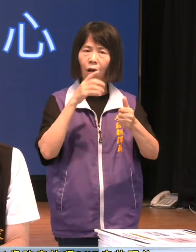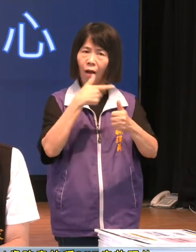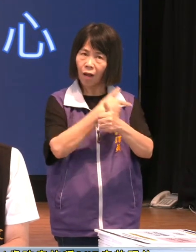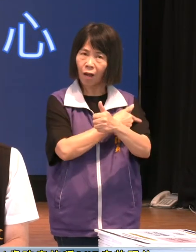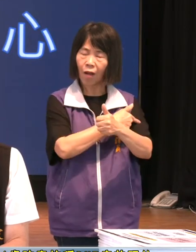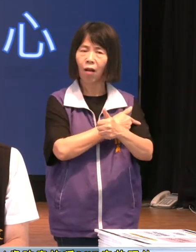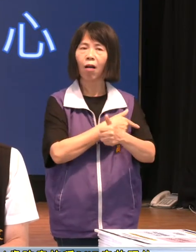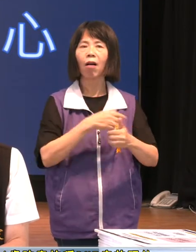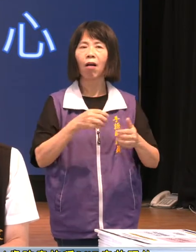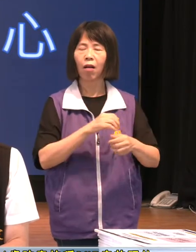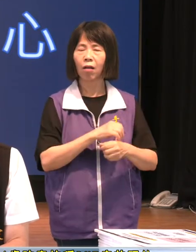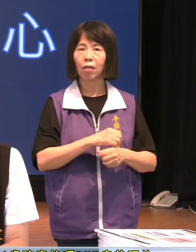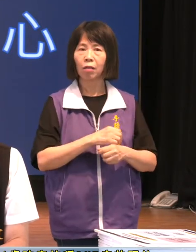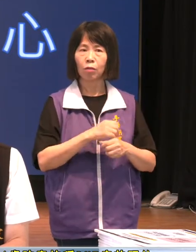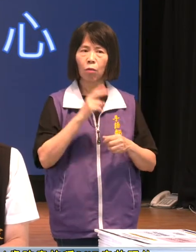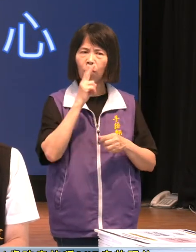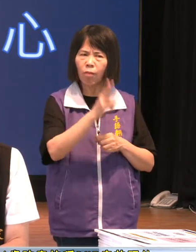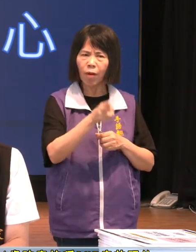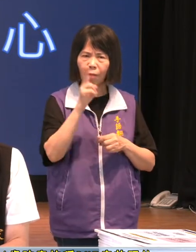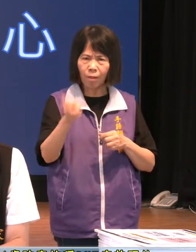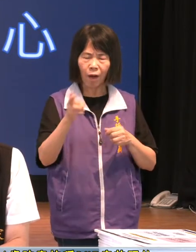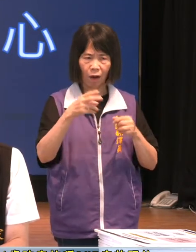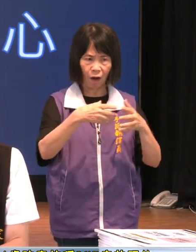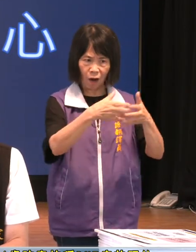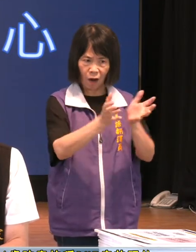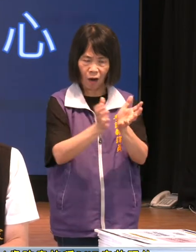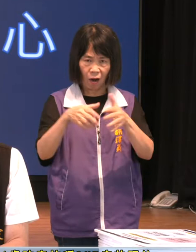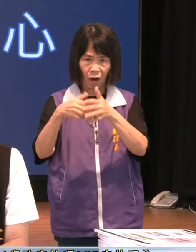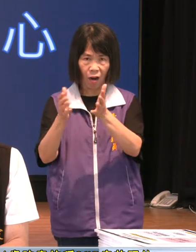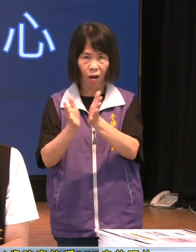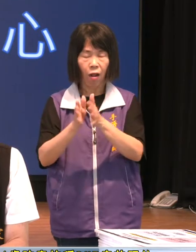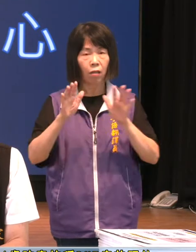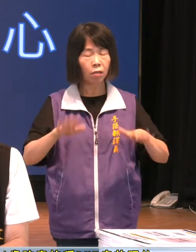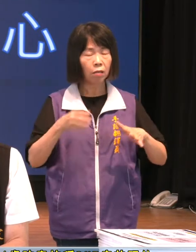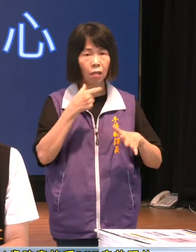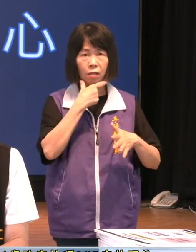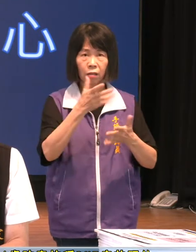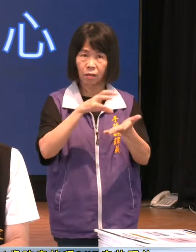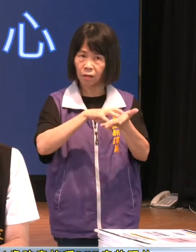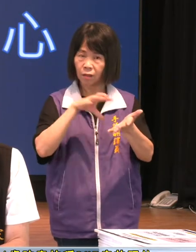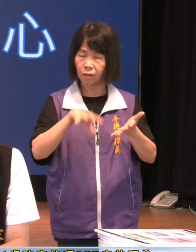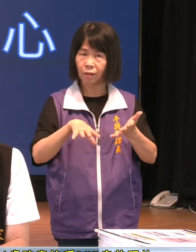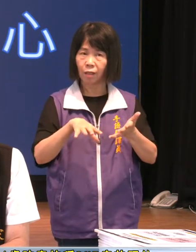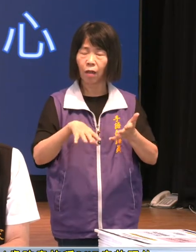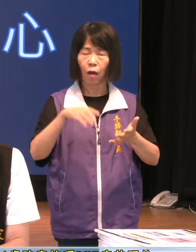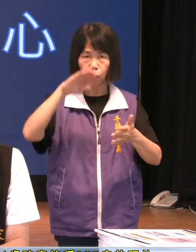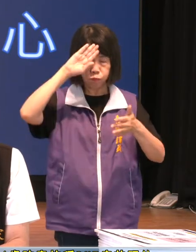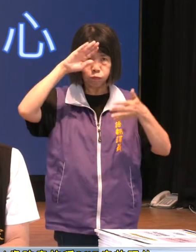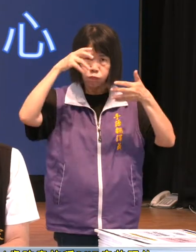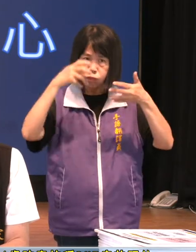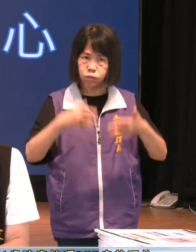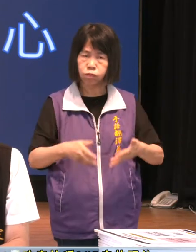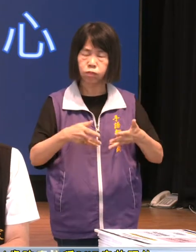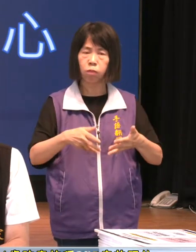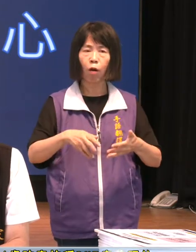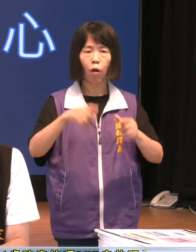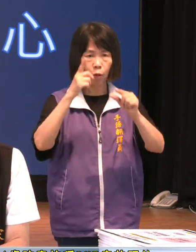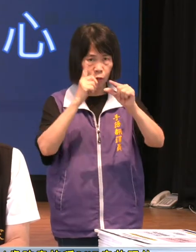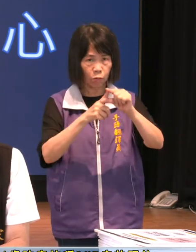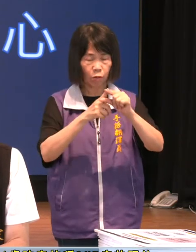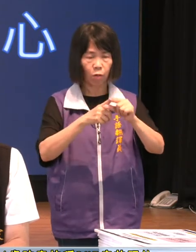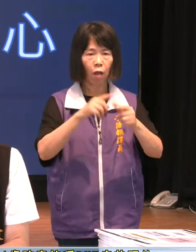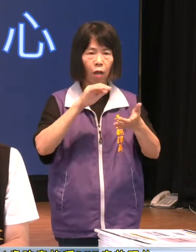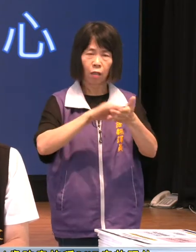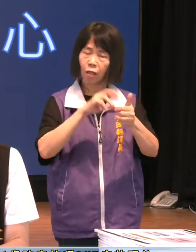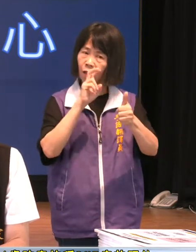所以他们出了2队人马大家知道慈济医院现在目前除了做我们的重症中症的医